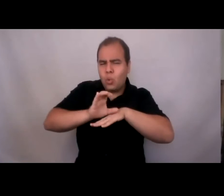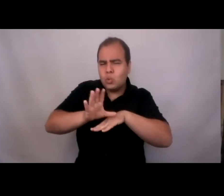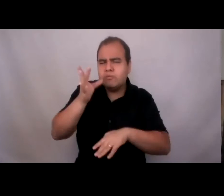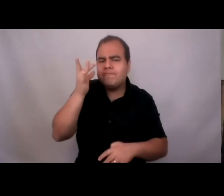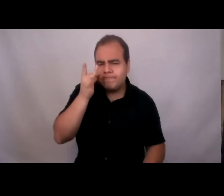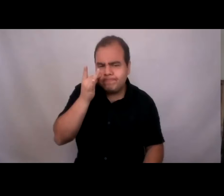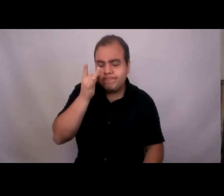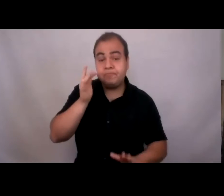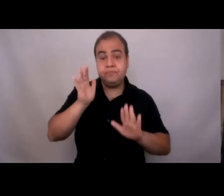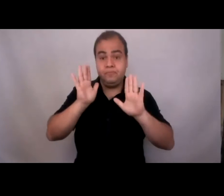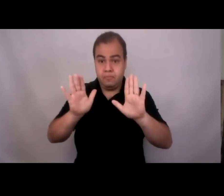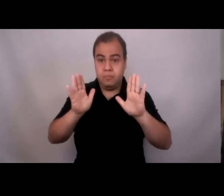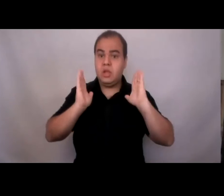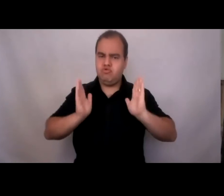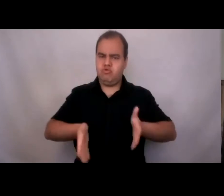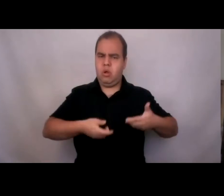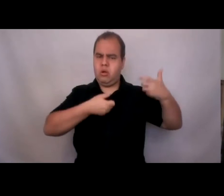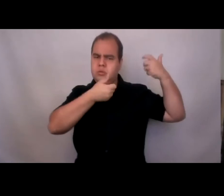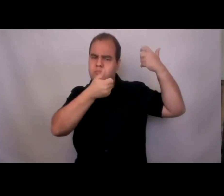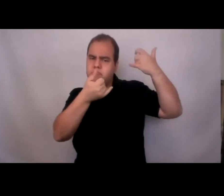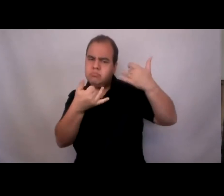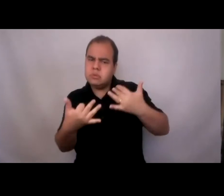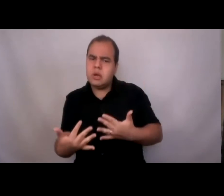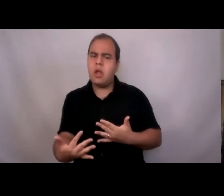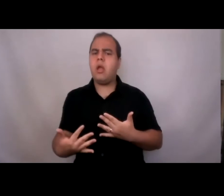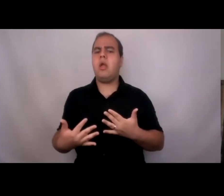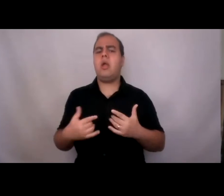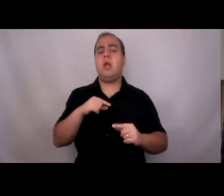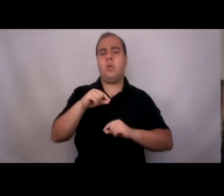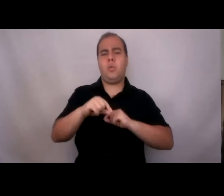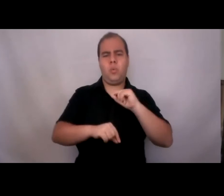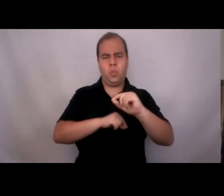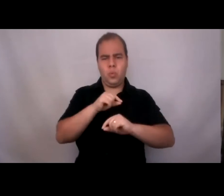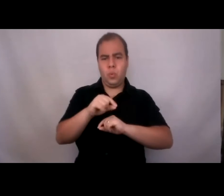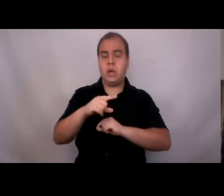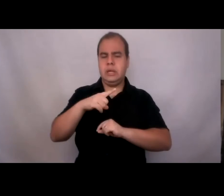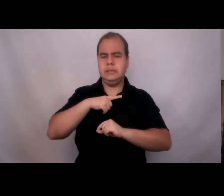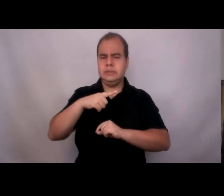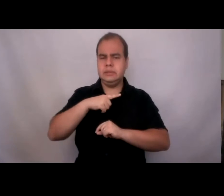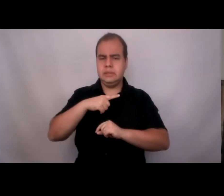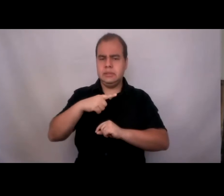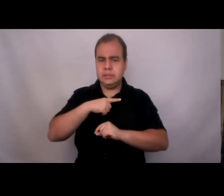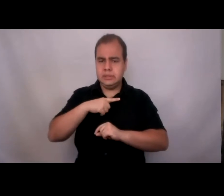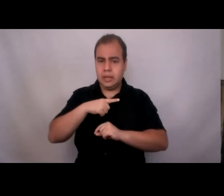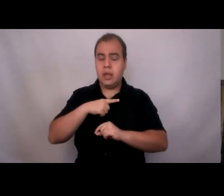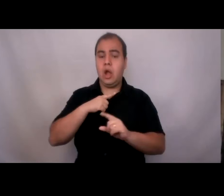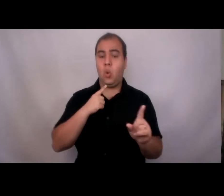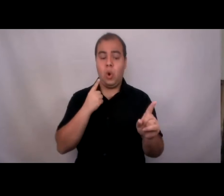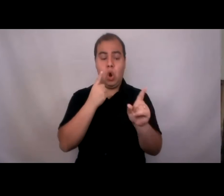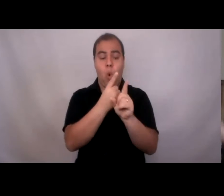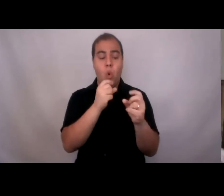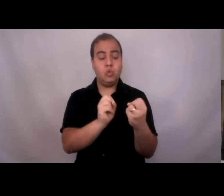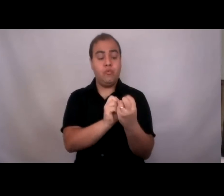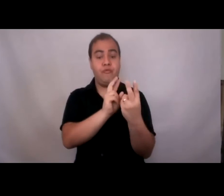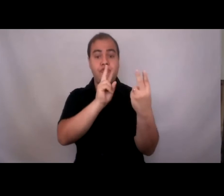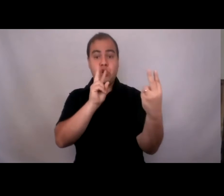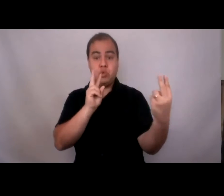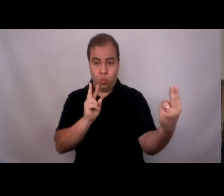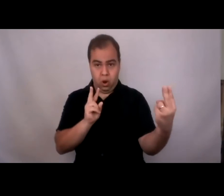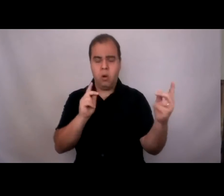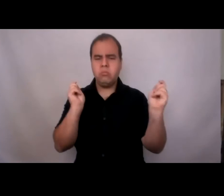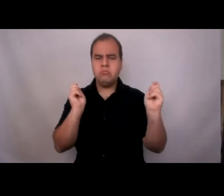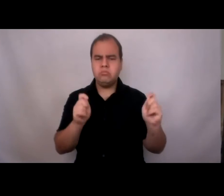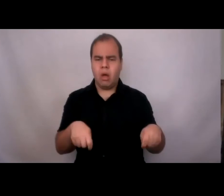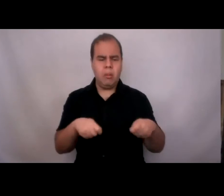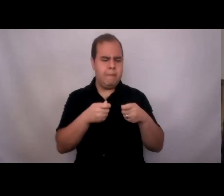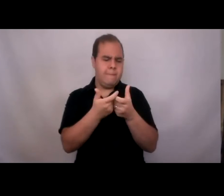falou, a gente, pela ferramenta do encontro online, a gente pode ampliar para muito